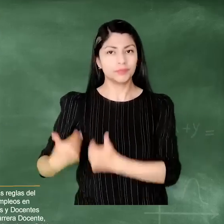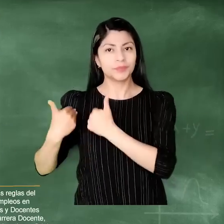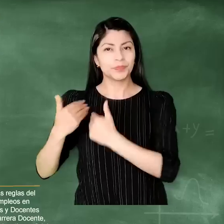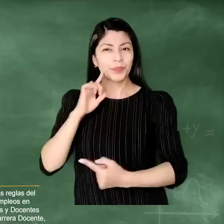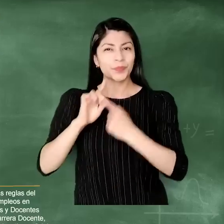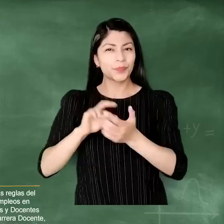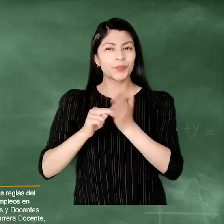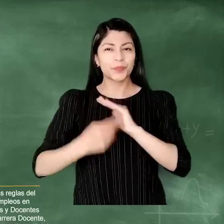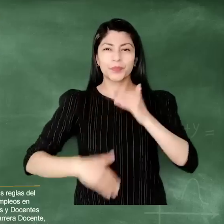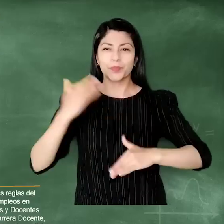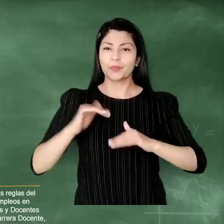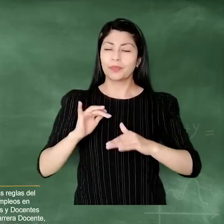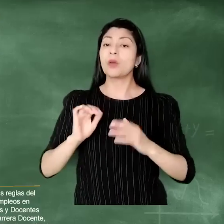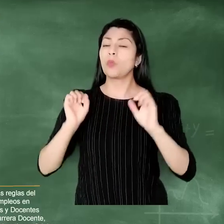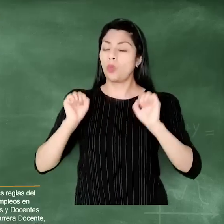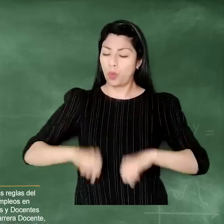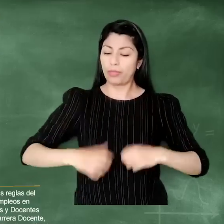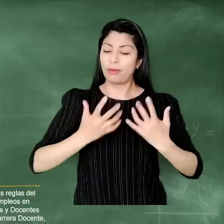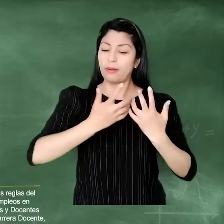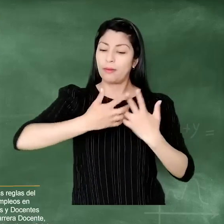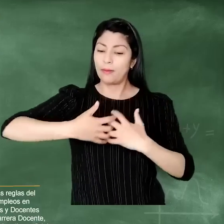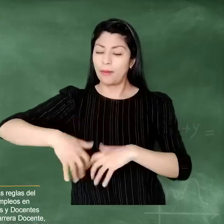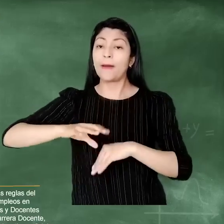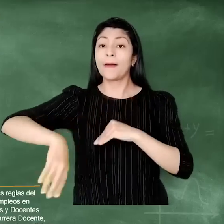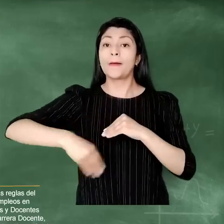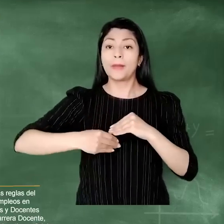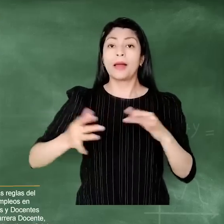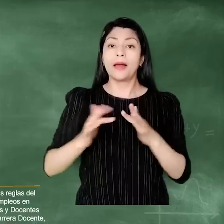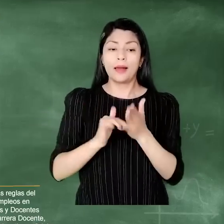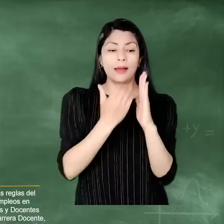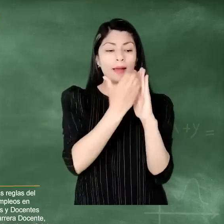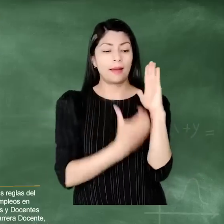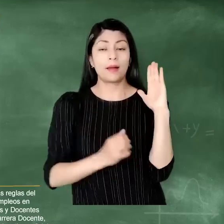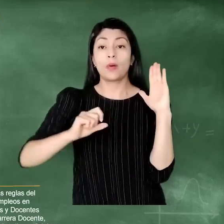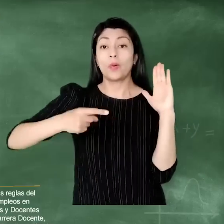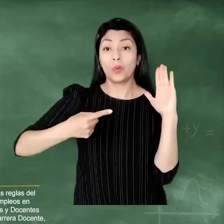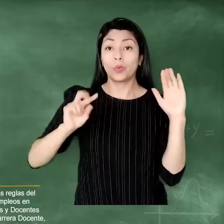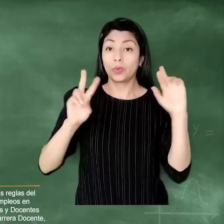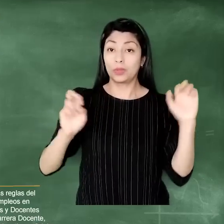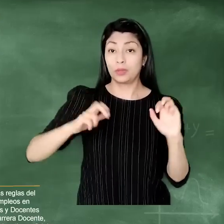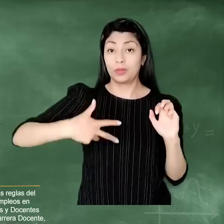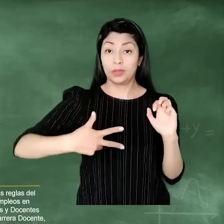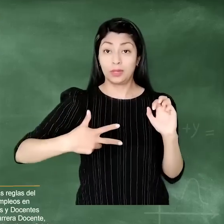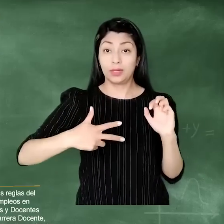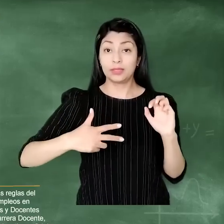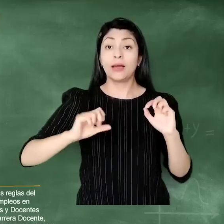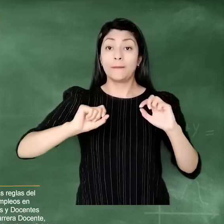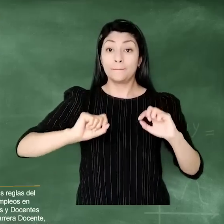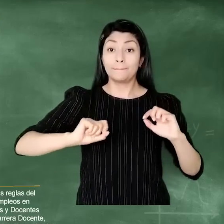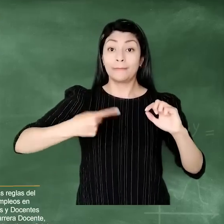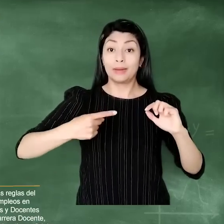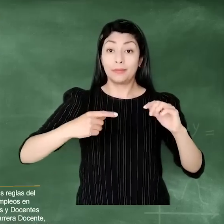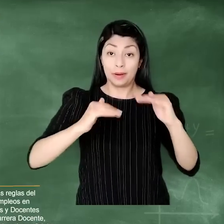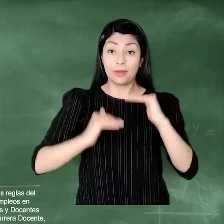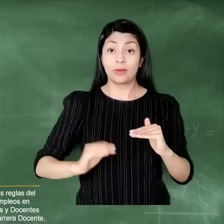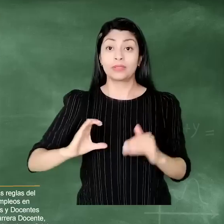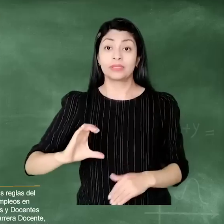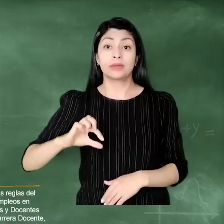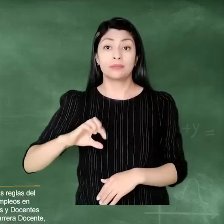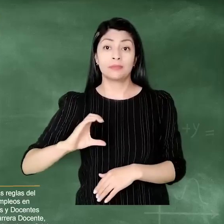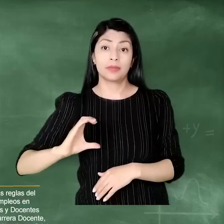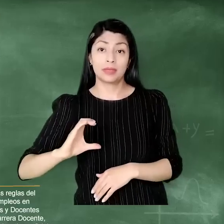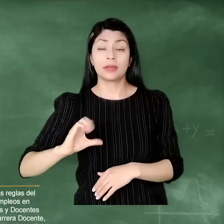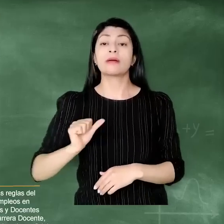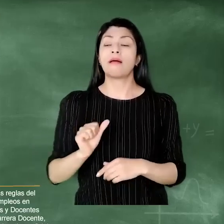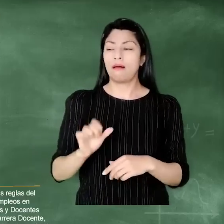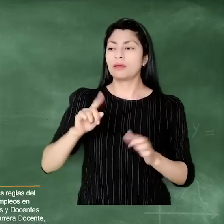administrativa correspondiente, que se iniciará, tramitará y decidirá en los términos del capítulo 1 del título 3 de la parte primera